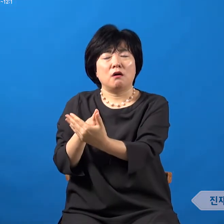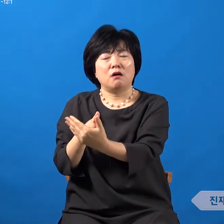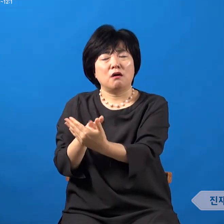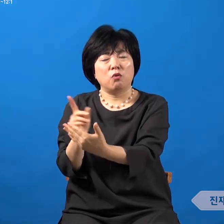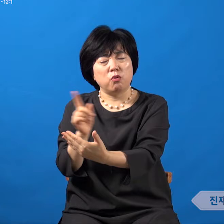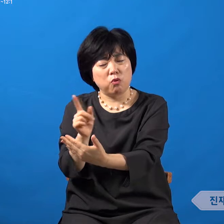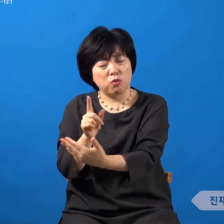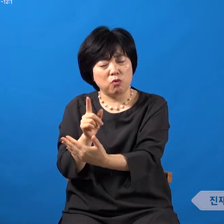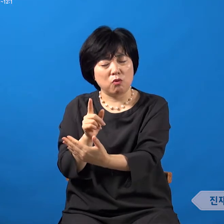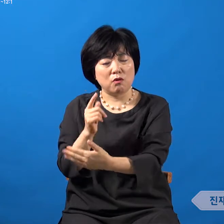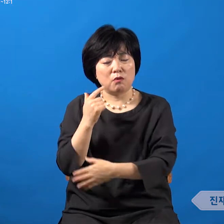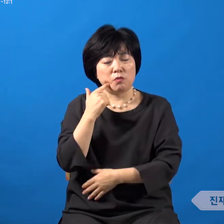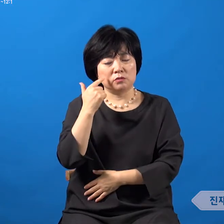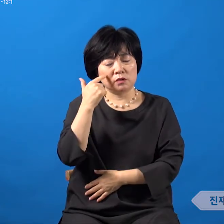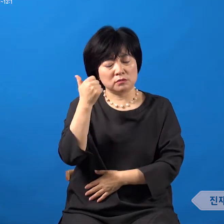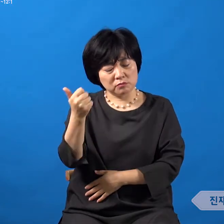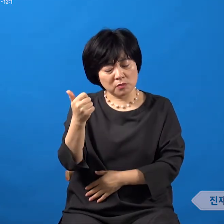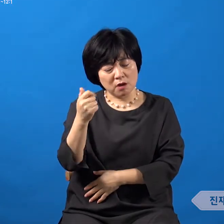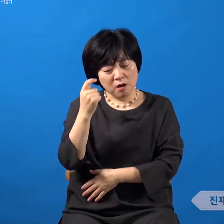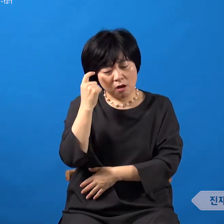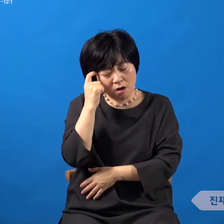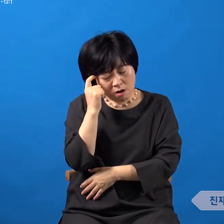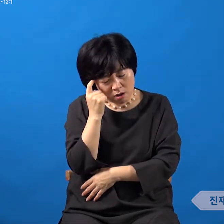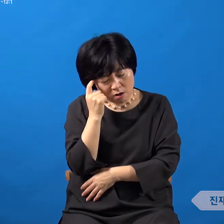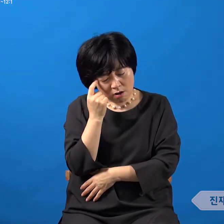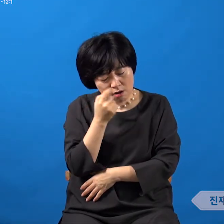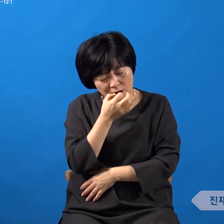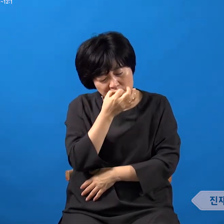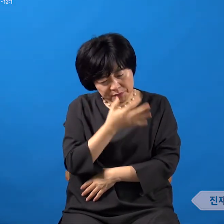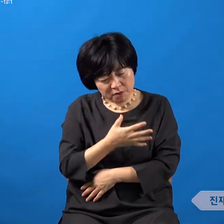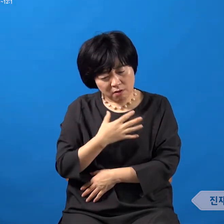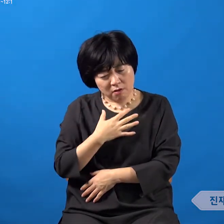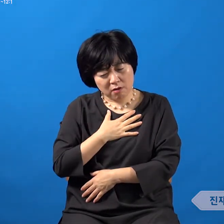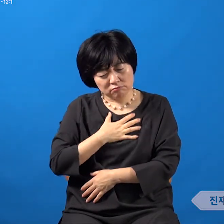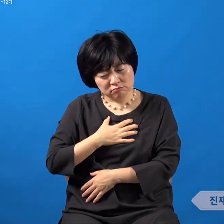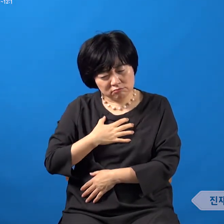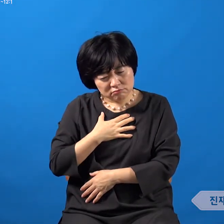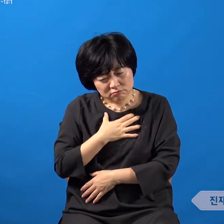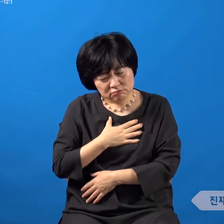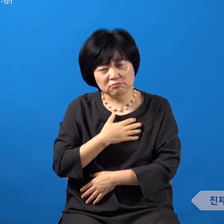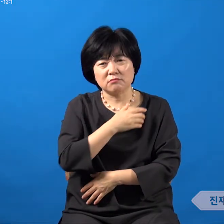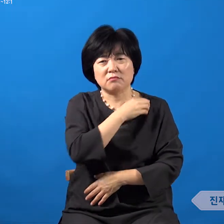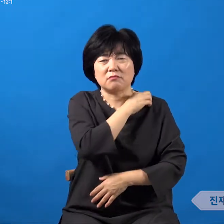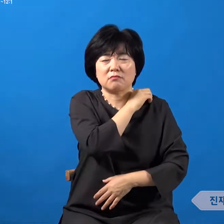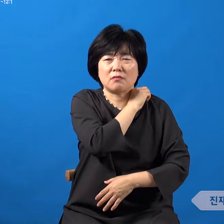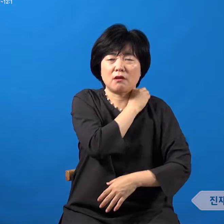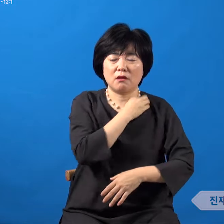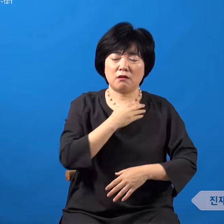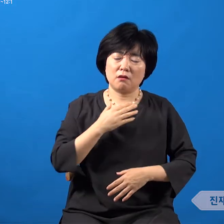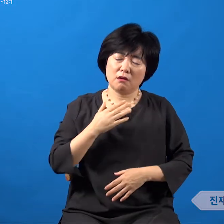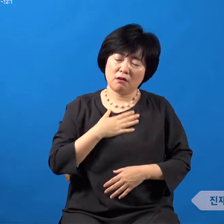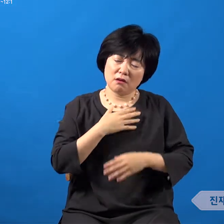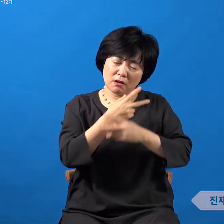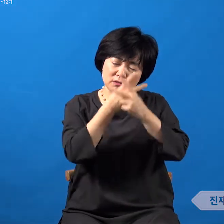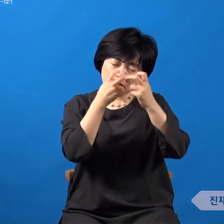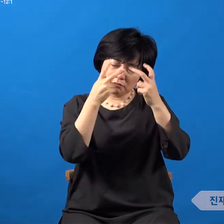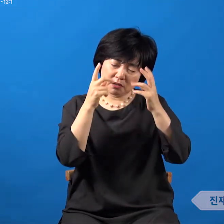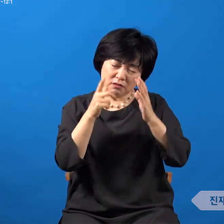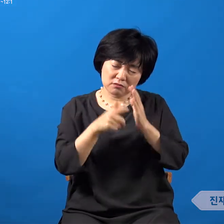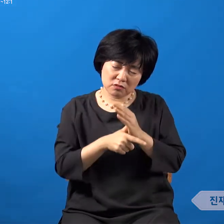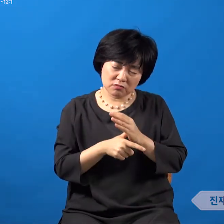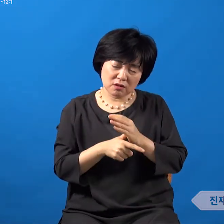날 이 목사님이 어느 날 밤에 너무 힘들고 연약해집니다. 자기 직전에 아내를 향해서